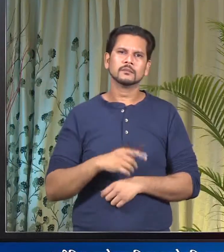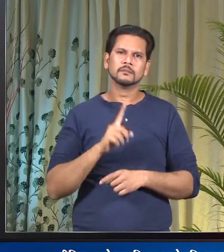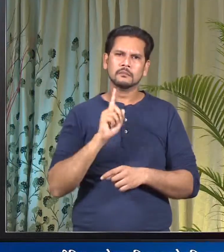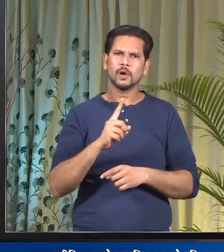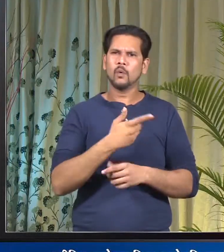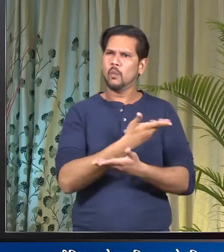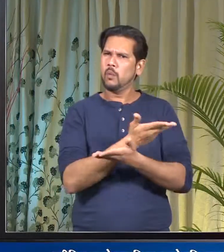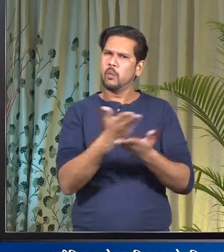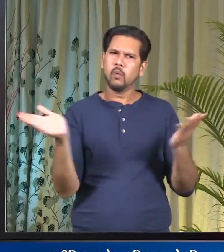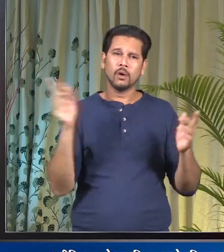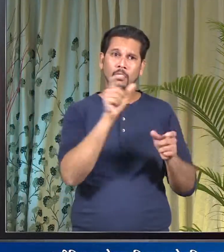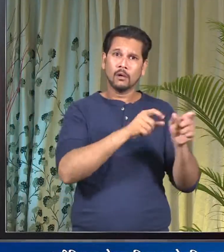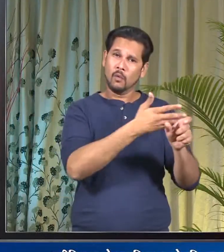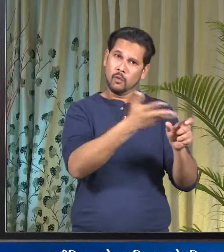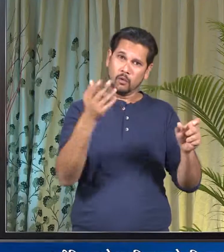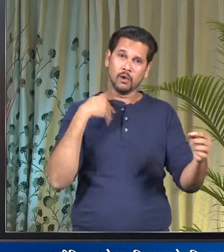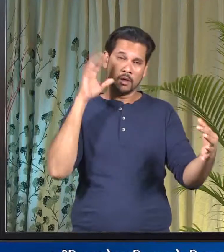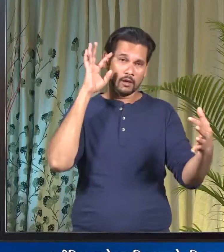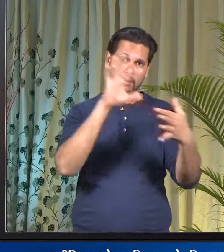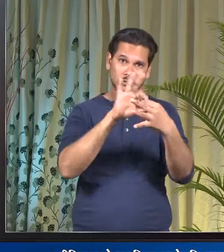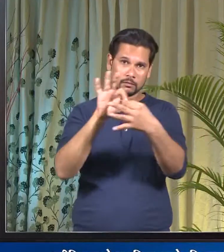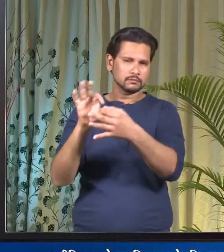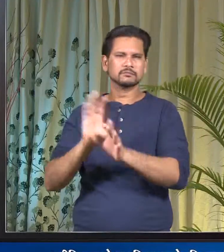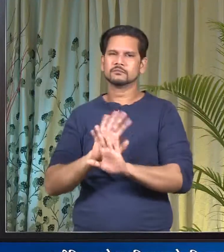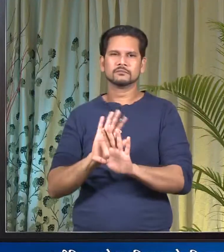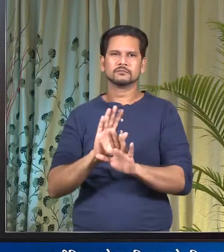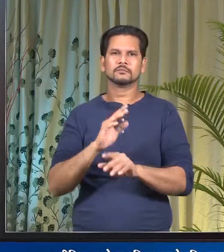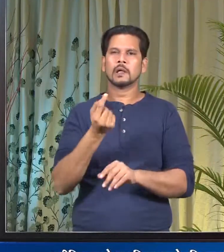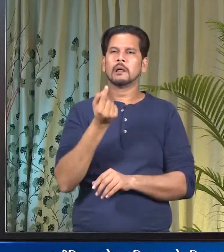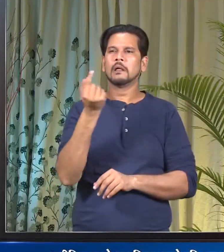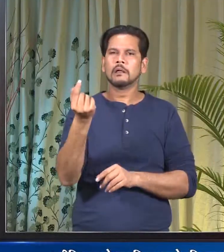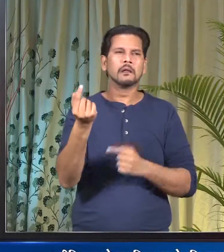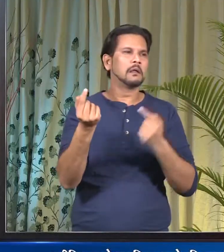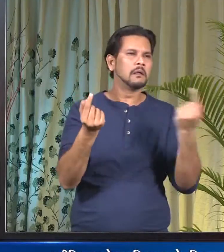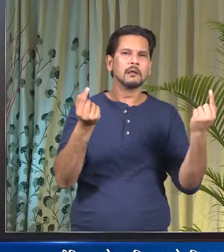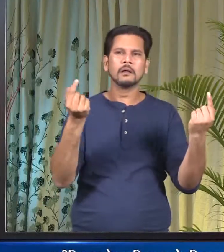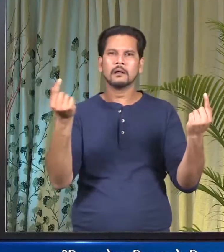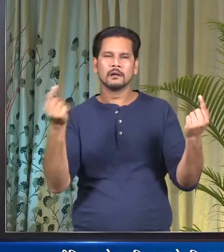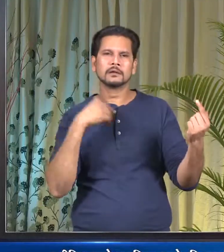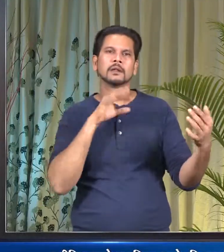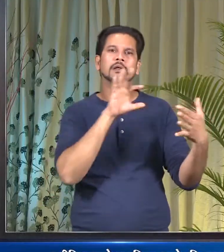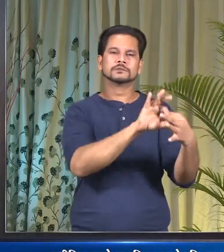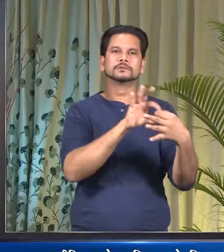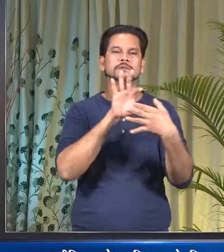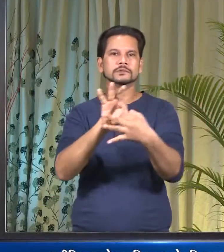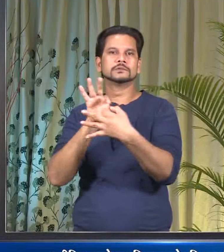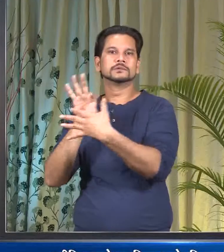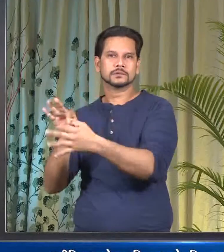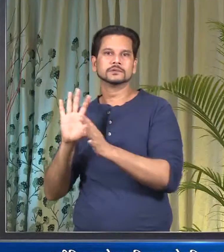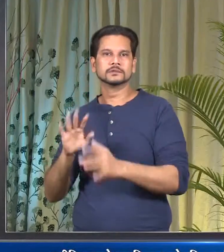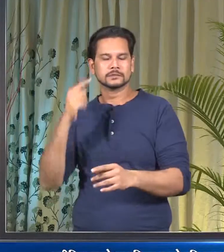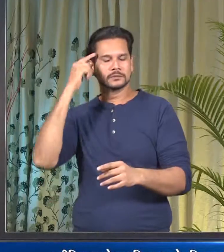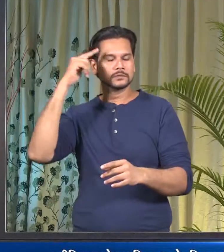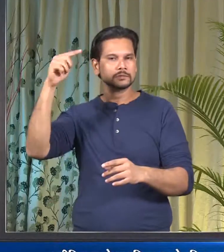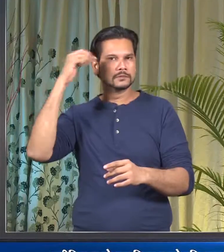है किसी किसी के साथ हो जाता है किसके साथ होता है जिसके साथ हमारी mental